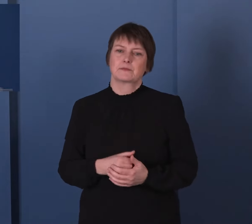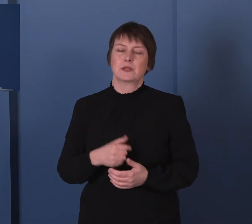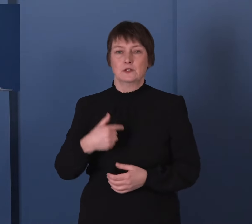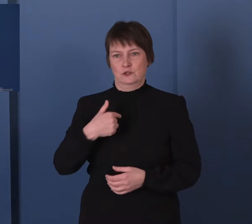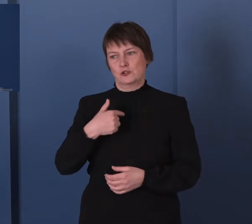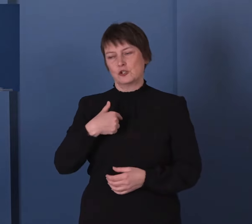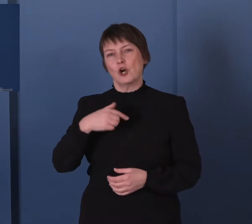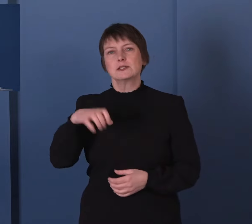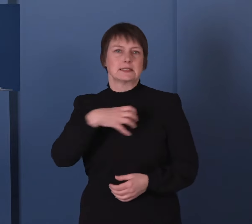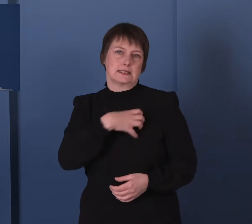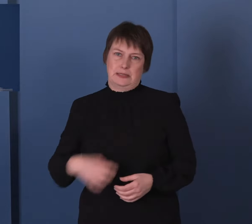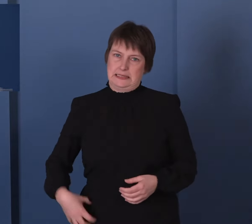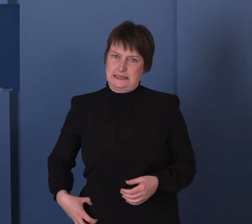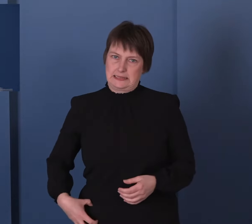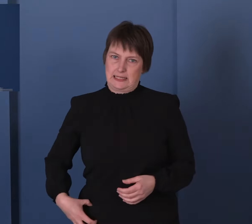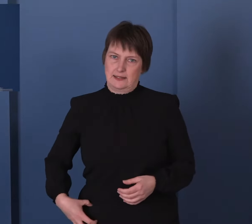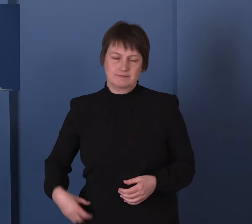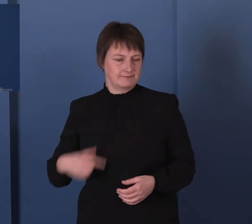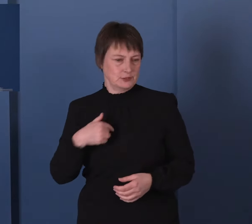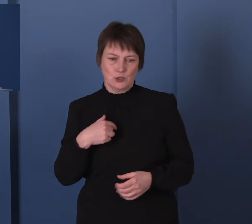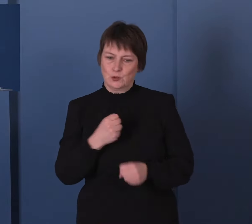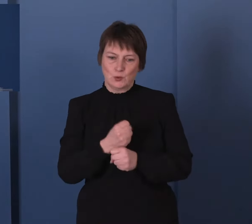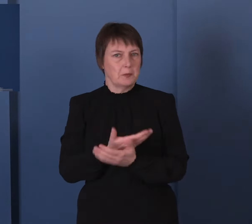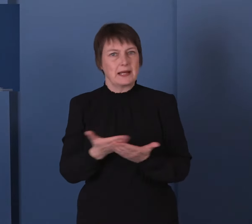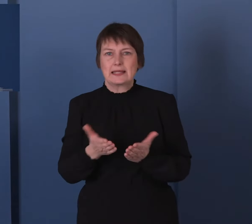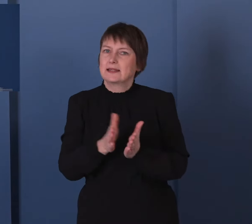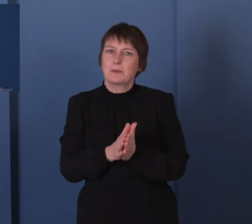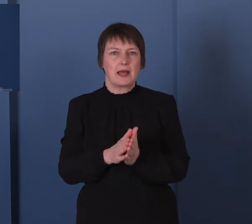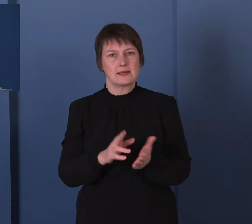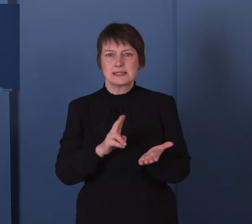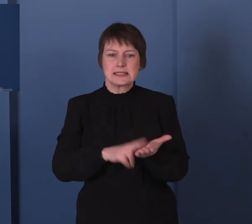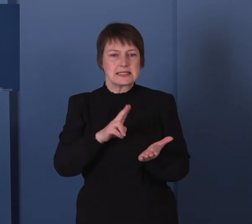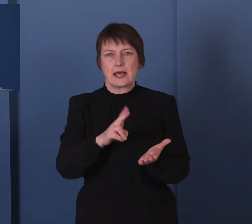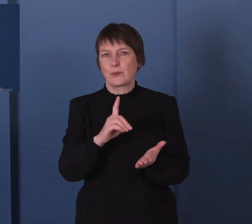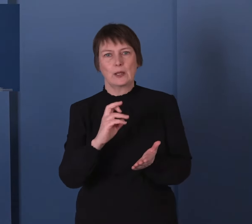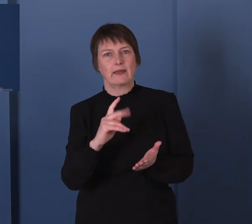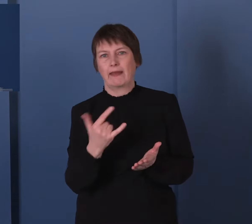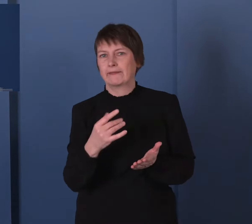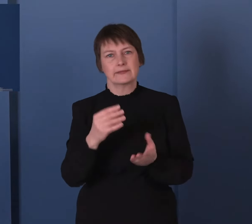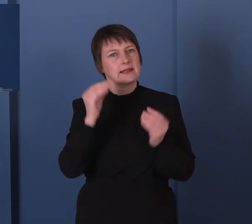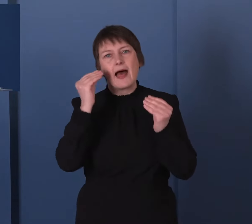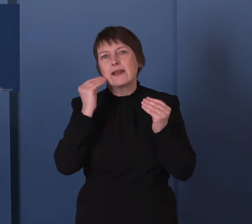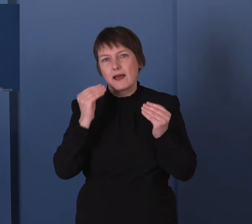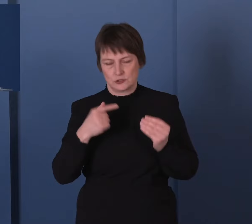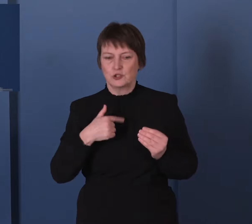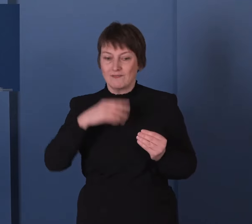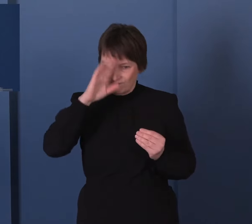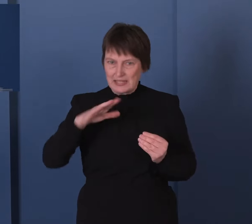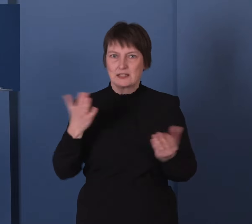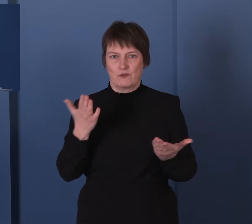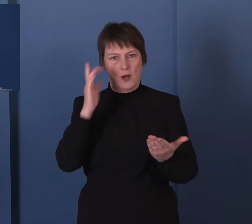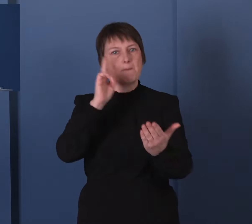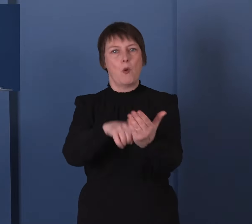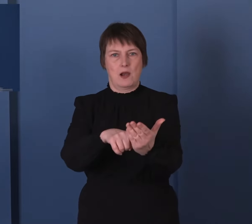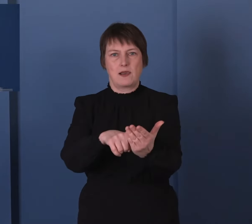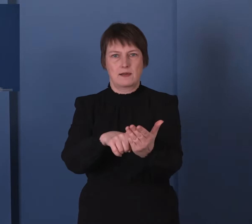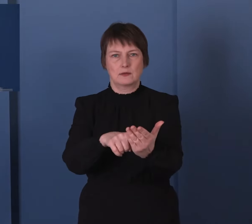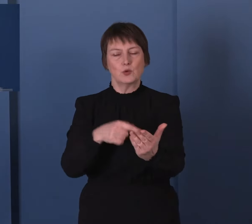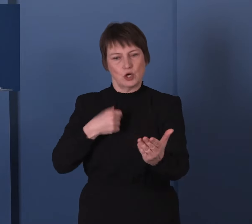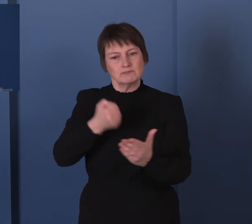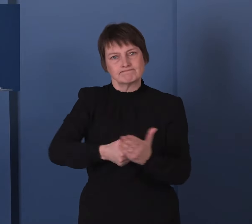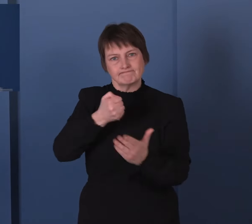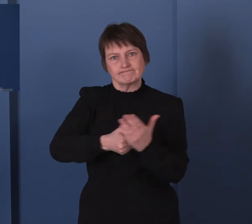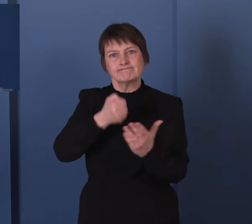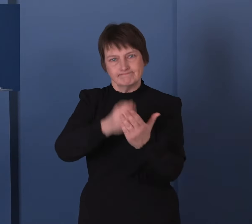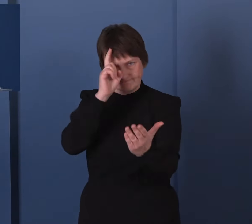jag sysslar inte med sannolikhetslära utan jag vet vad jag vill åstadkomma och jag kommer att arbeta hårt för det. Sen inser jag att människor